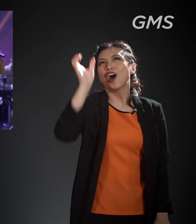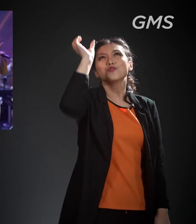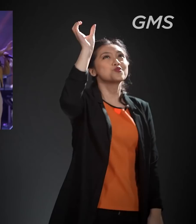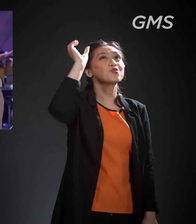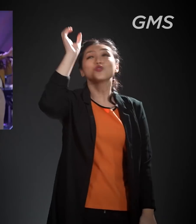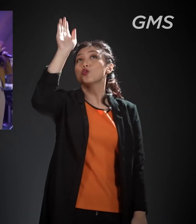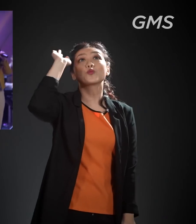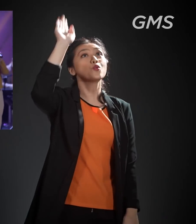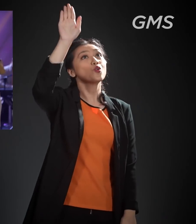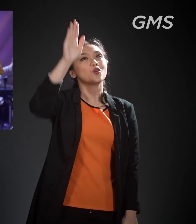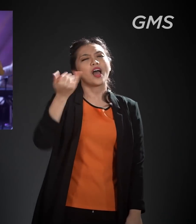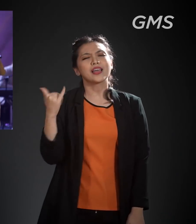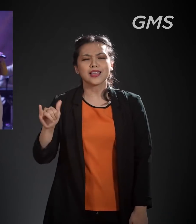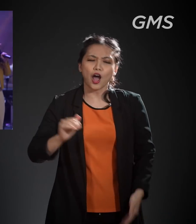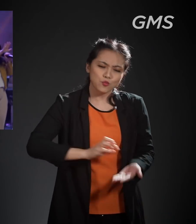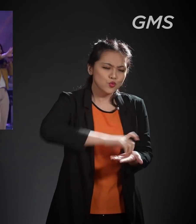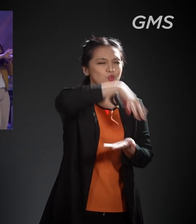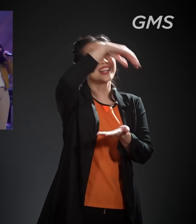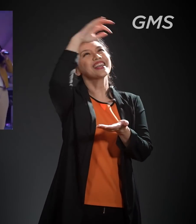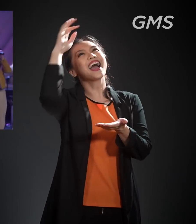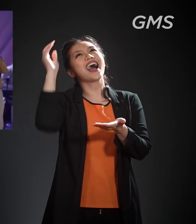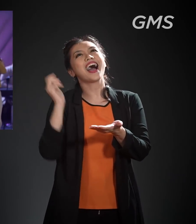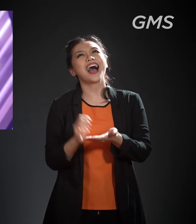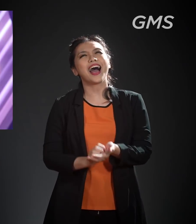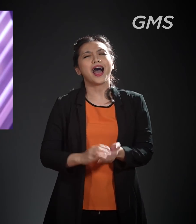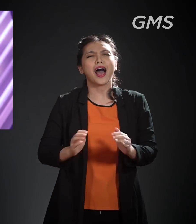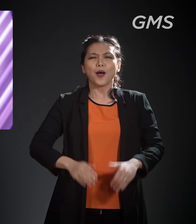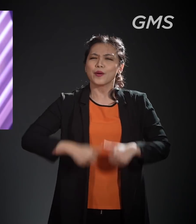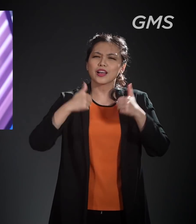Hanya untuk-Mu yang termulia,